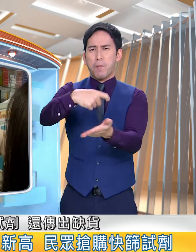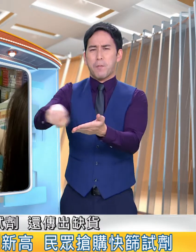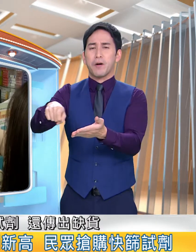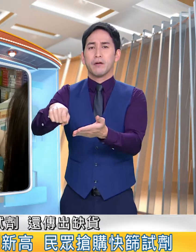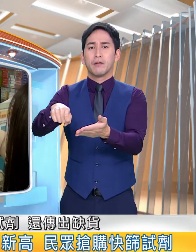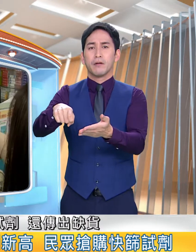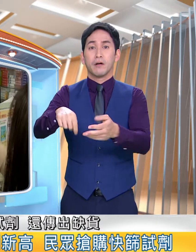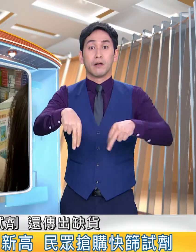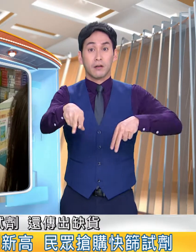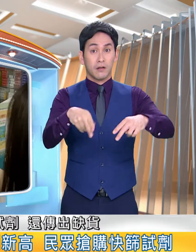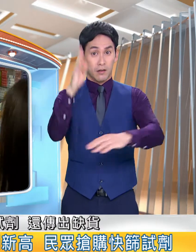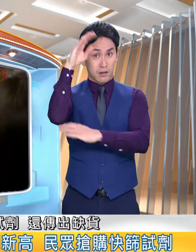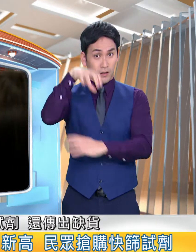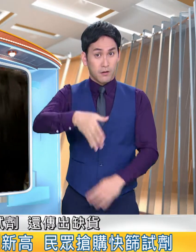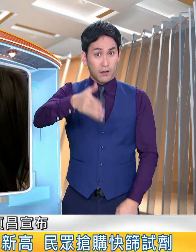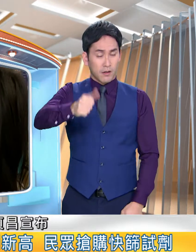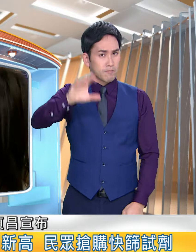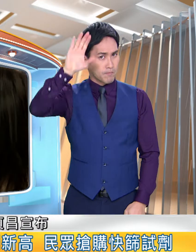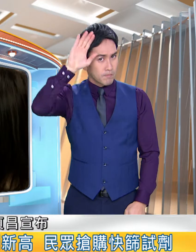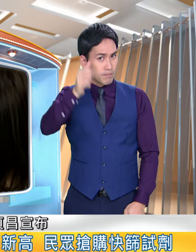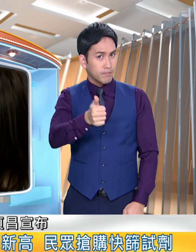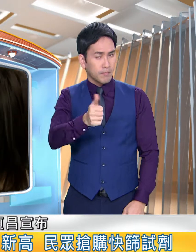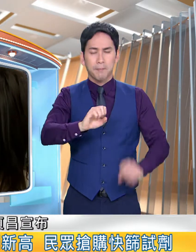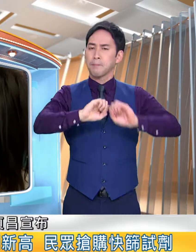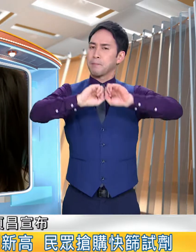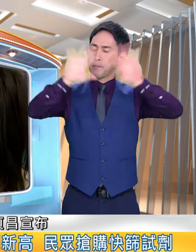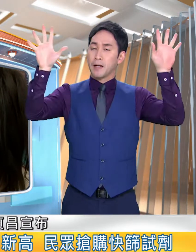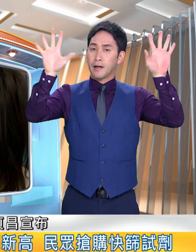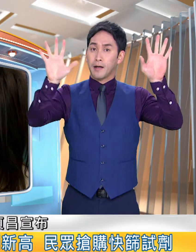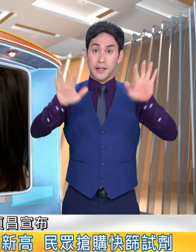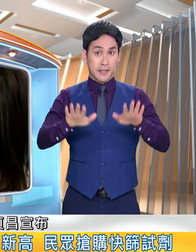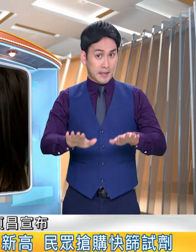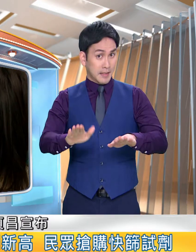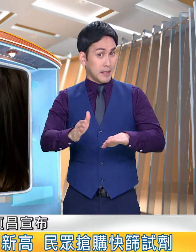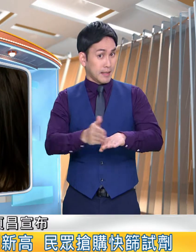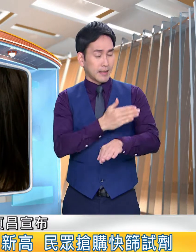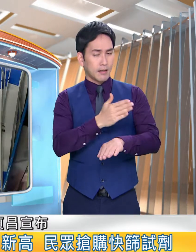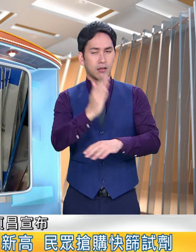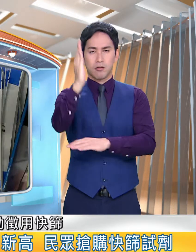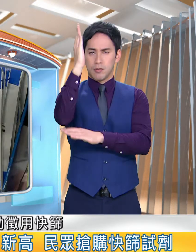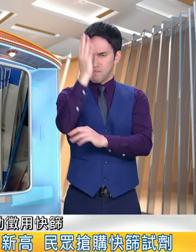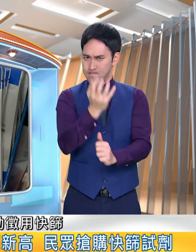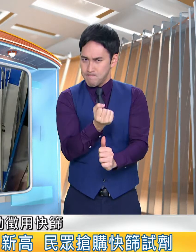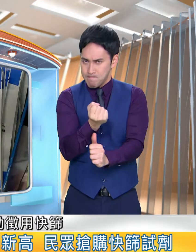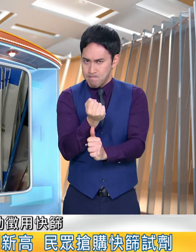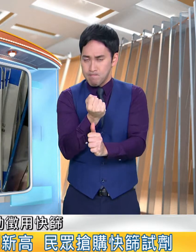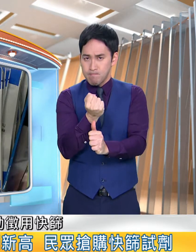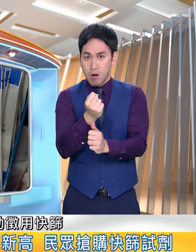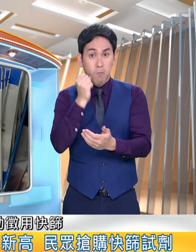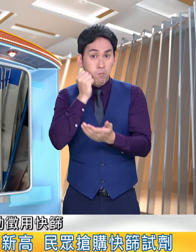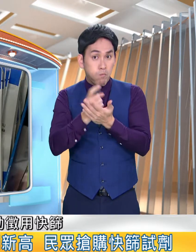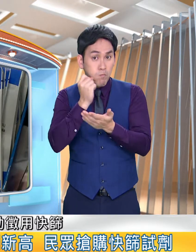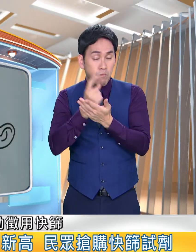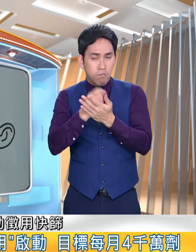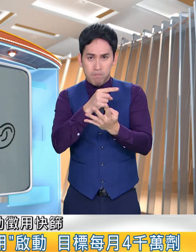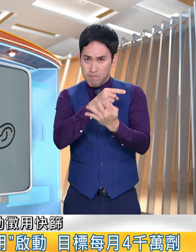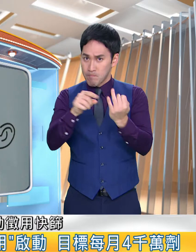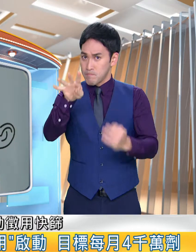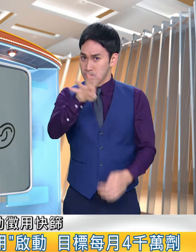剂，还传出缺货。而行政院长苏贞昌宣布，从即日起会启动征用